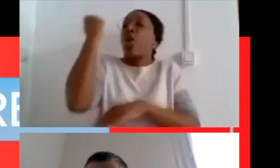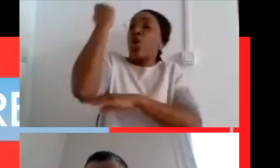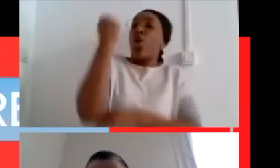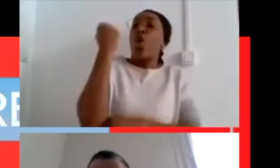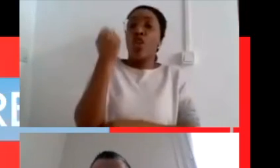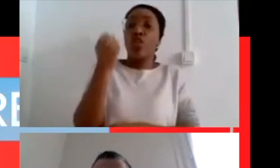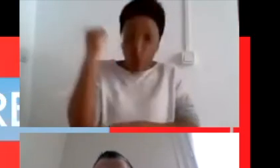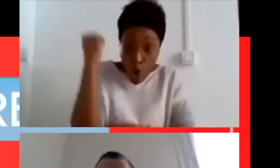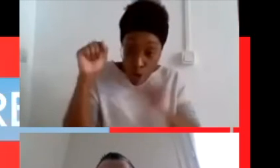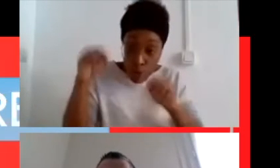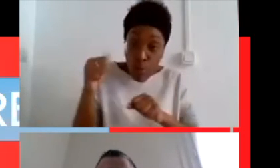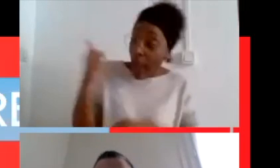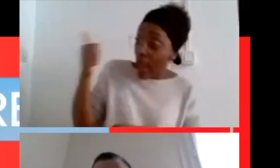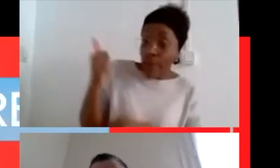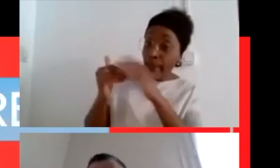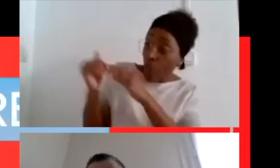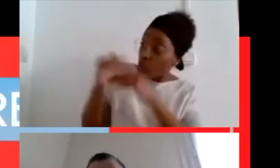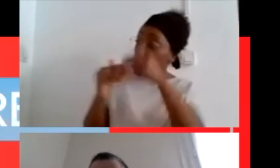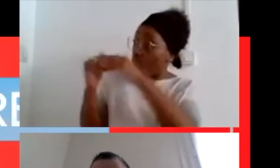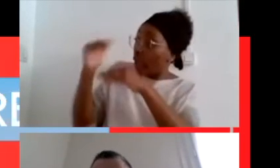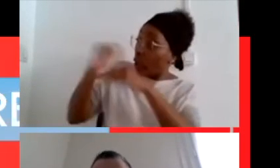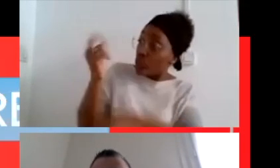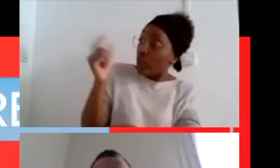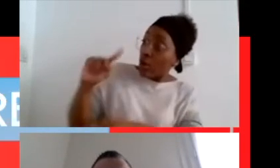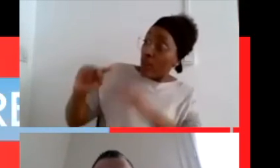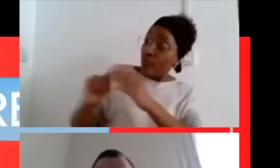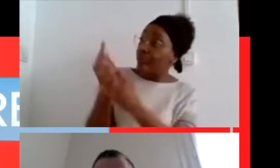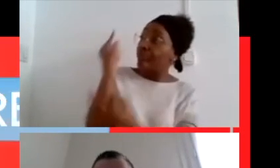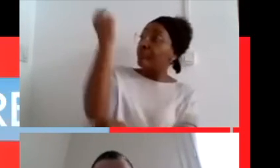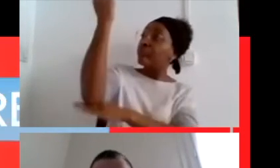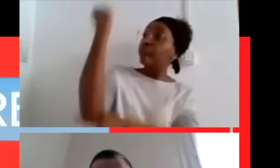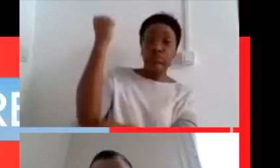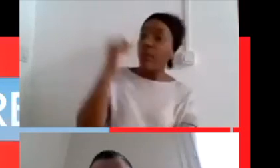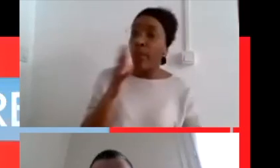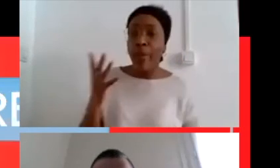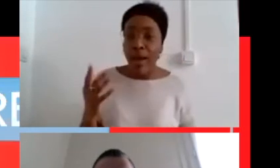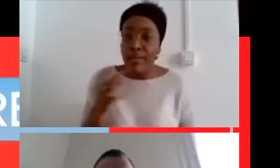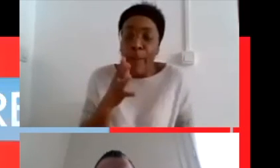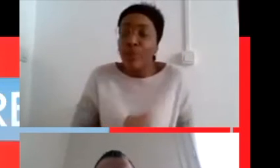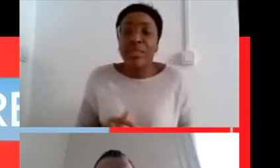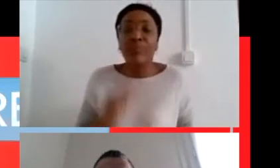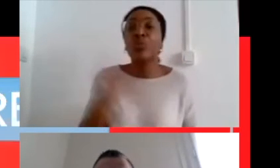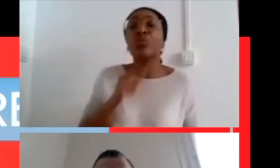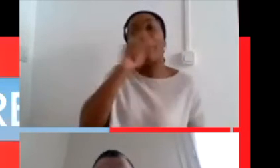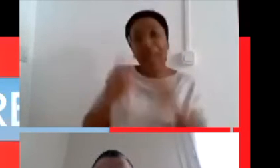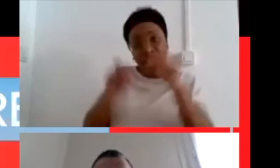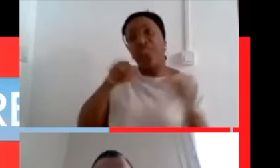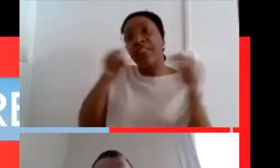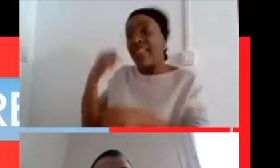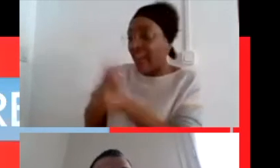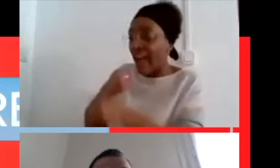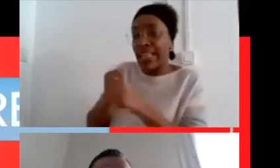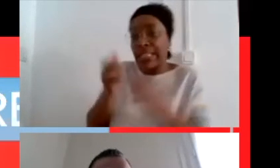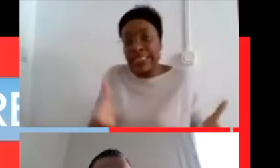construire toute seule? Ça n'existe pas. C'est toujours quelqu'un qui vient construire la colonne. Et en fait, le